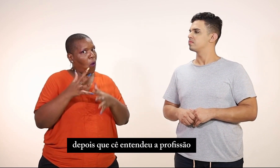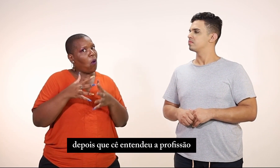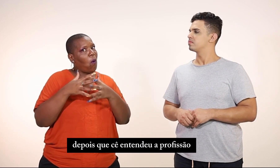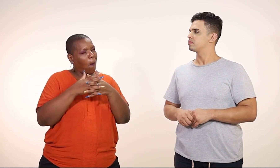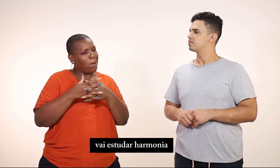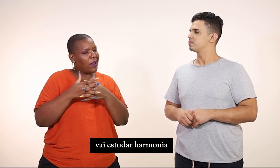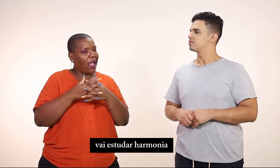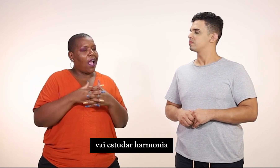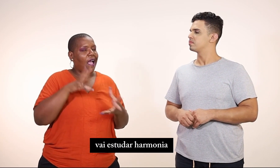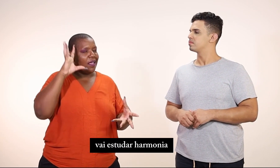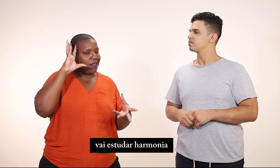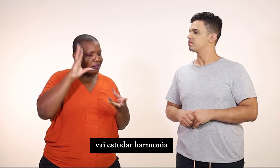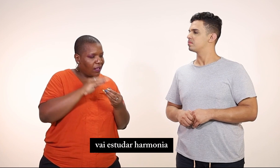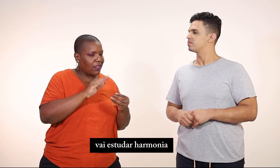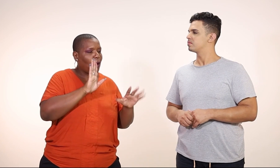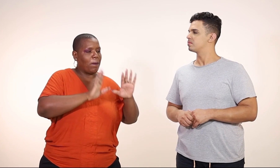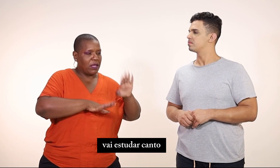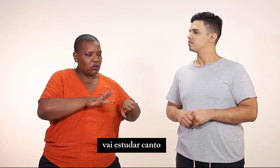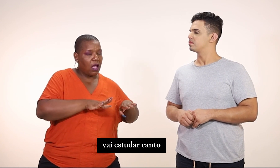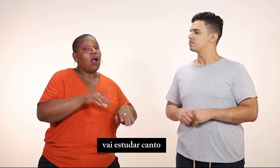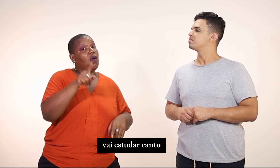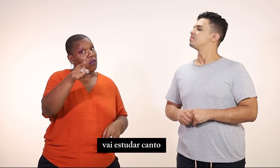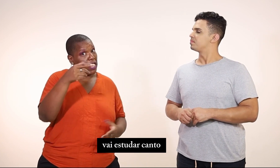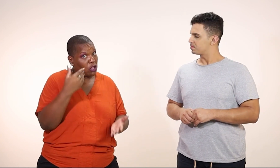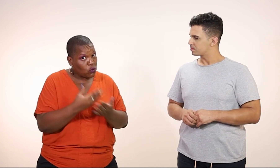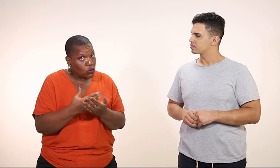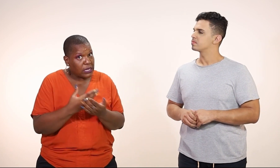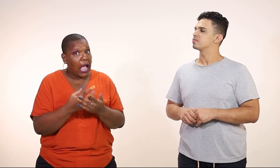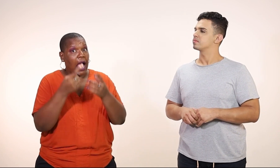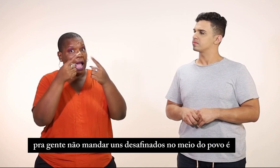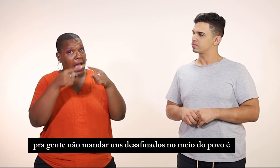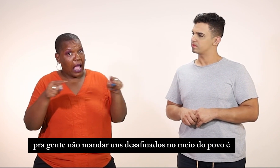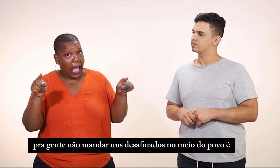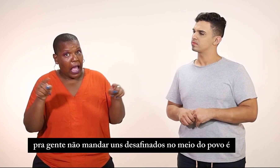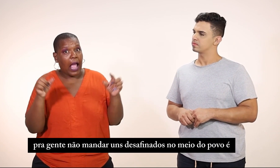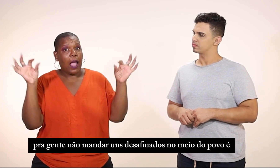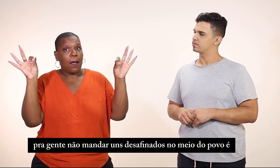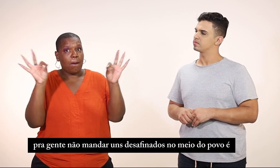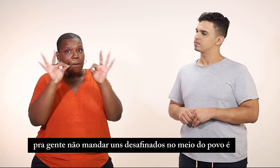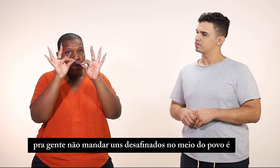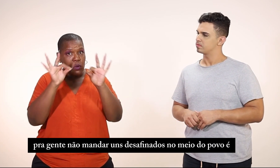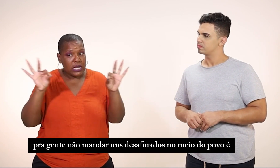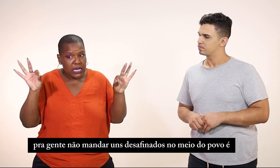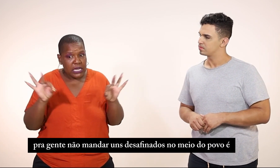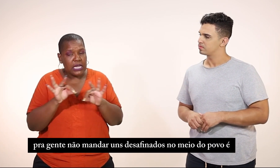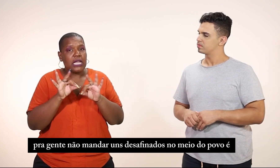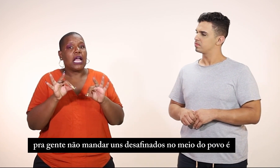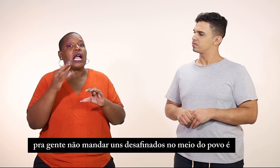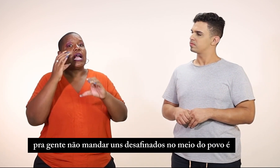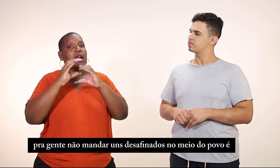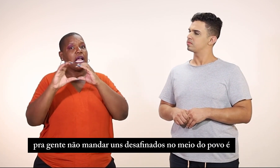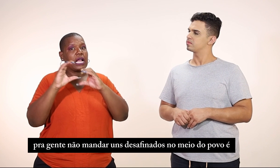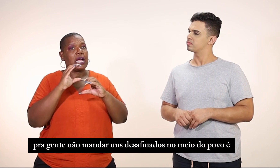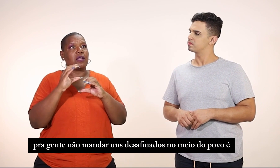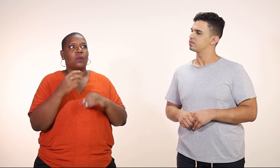percussão, vai estudar harmonia, vai estudar canto, pra gente não mandar uns desafinados no meio do povo. Nossa, disse